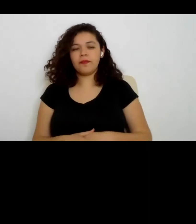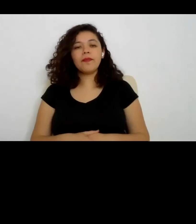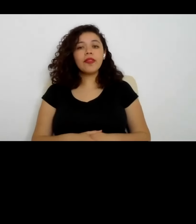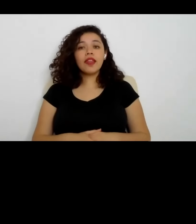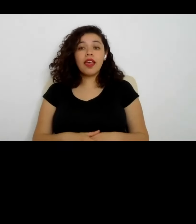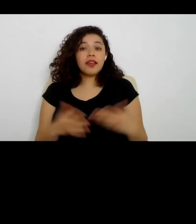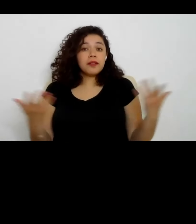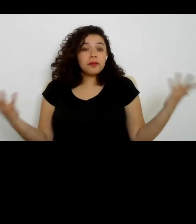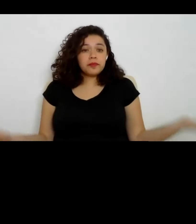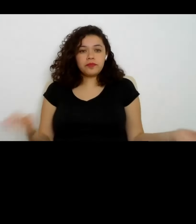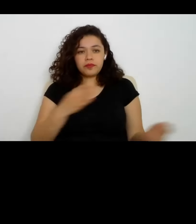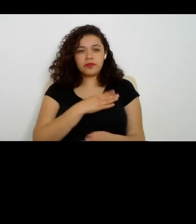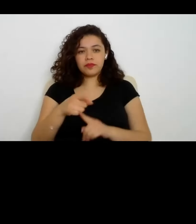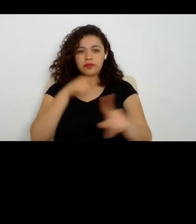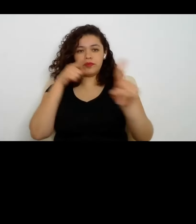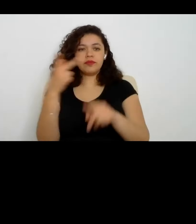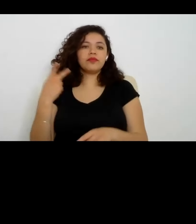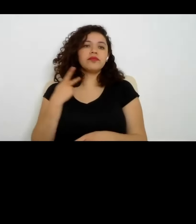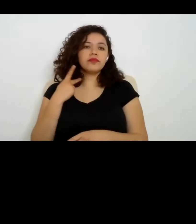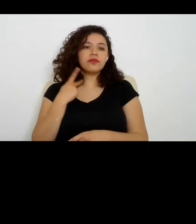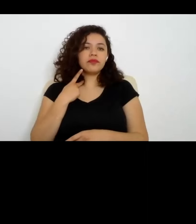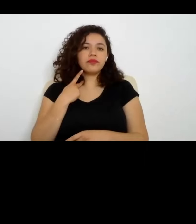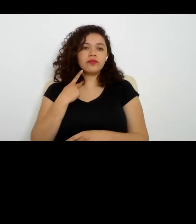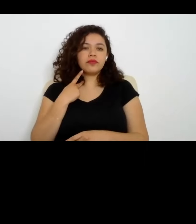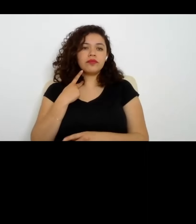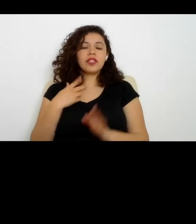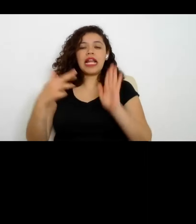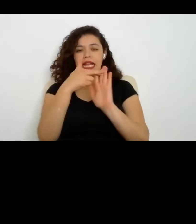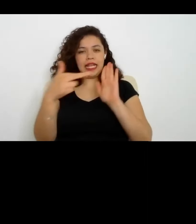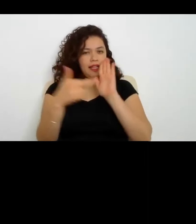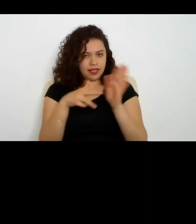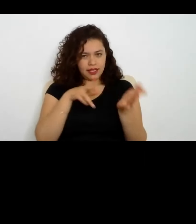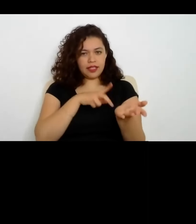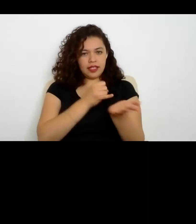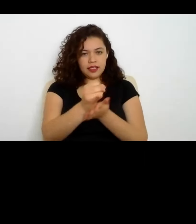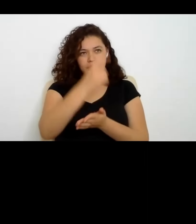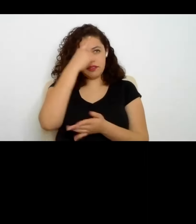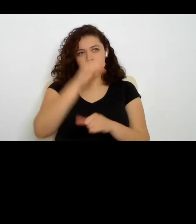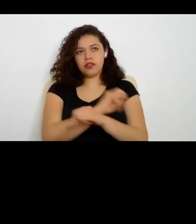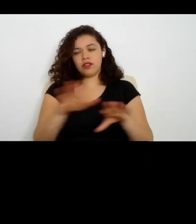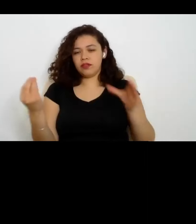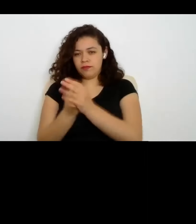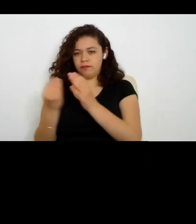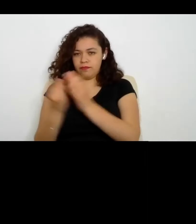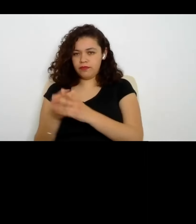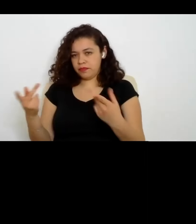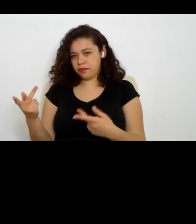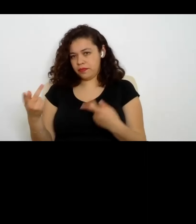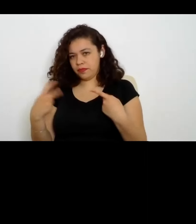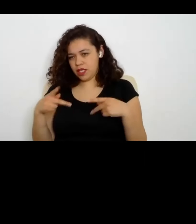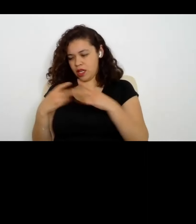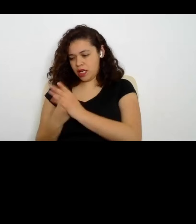Y bueno, pues los objetivos de la política son definir los lineamientos para la protección de los datos personales, el regular